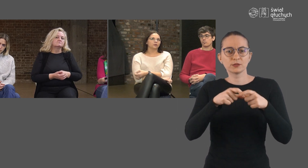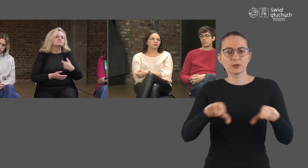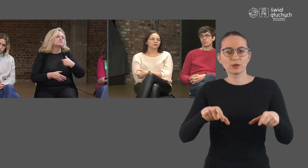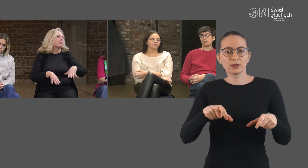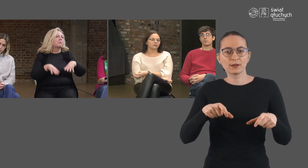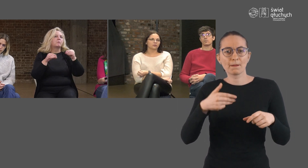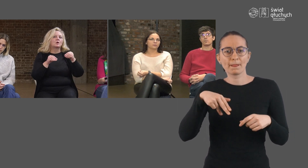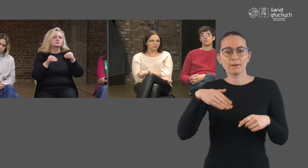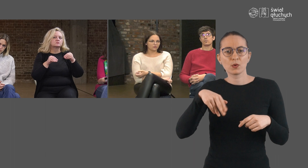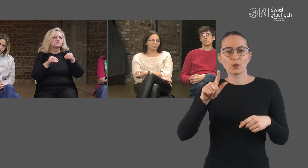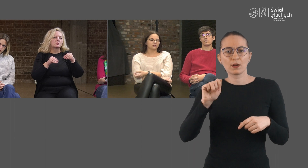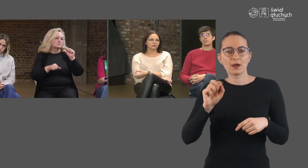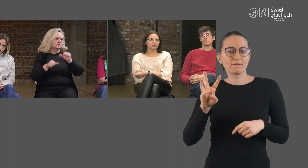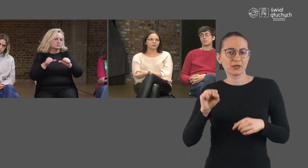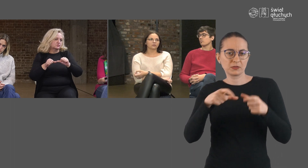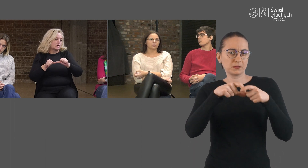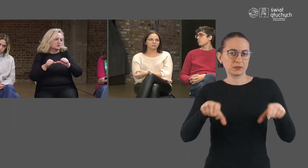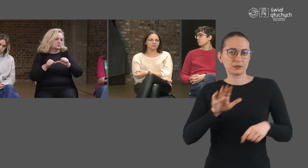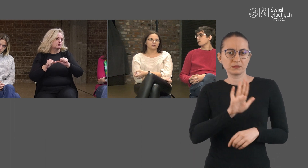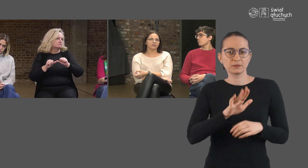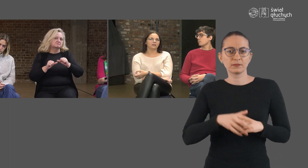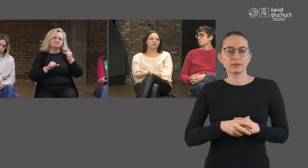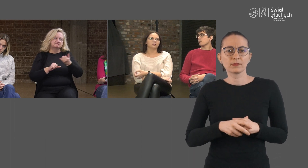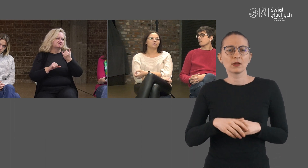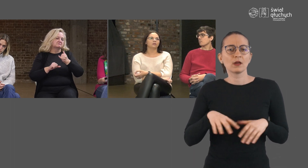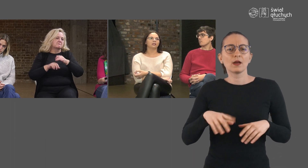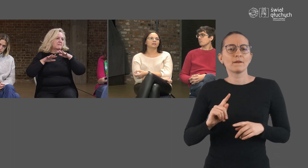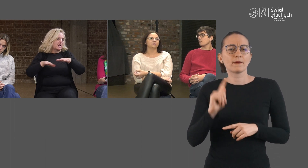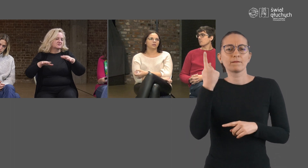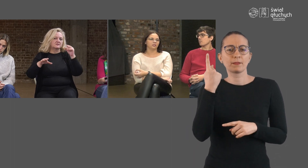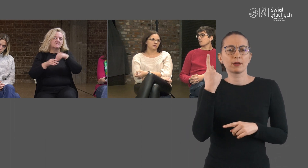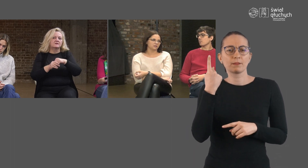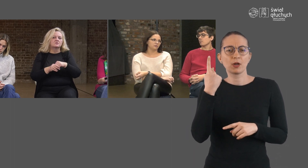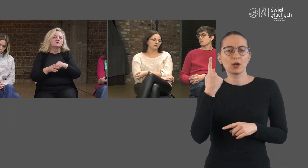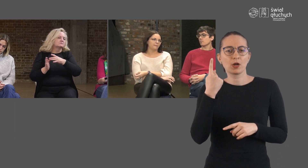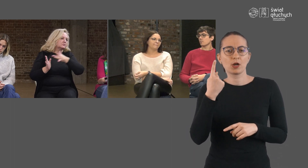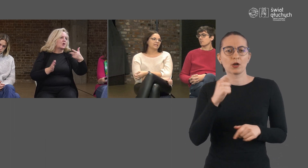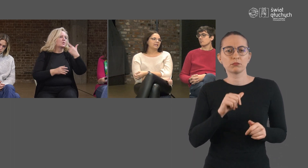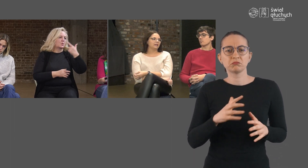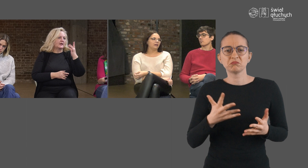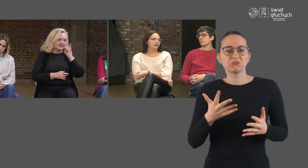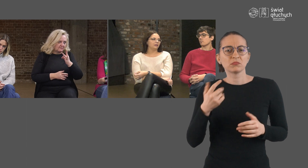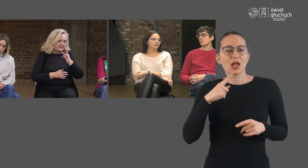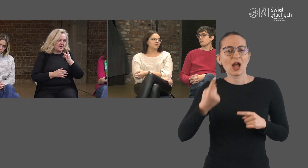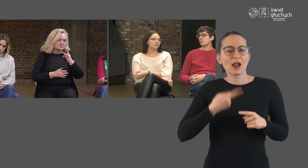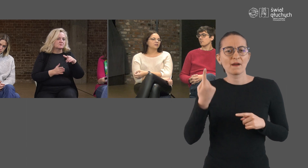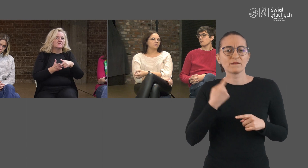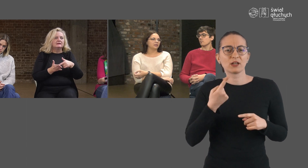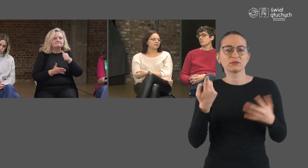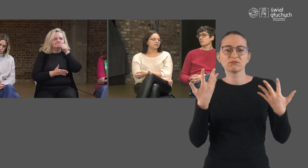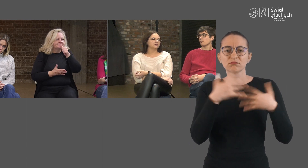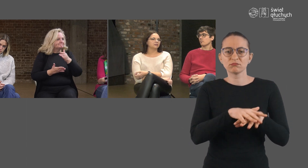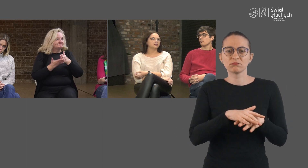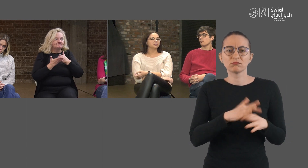Od początku, od przedszkola chodziłam do szkoły masowej, do klasy 2 gimnazjum. Nie dawałam